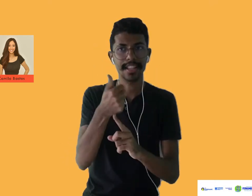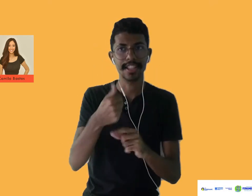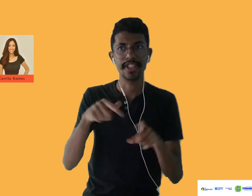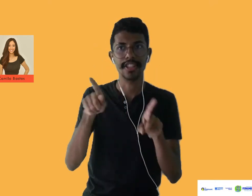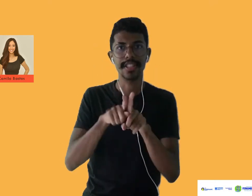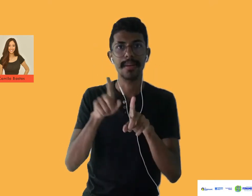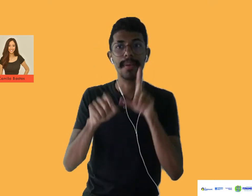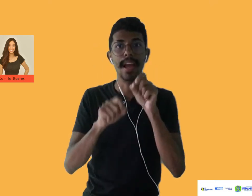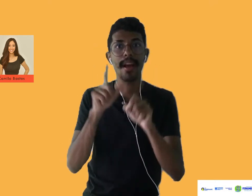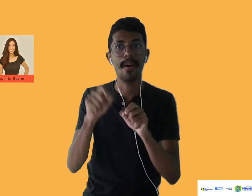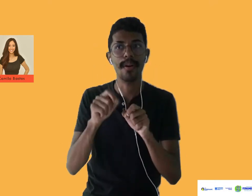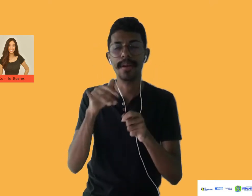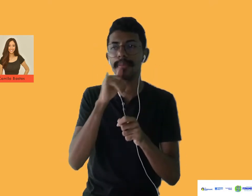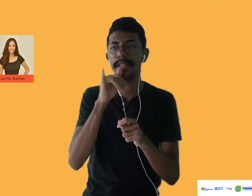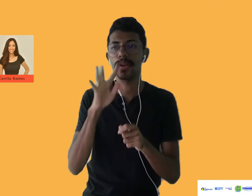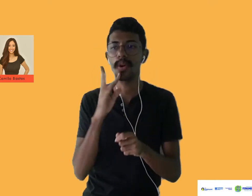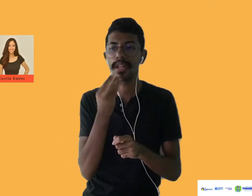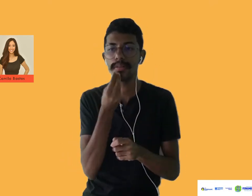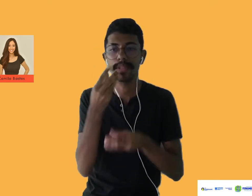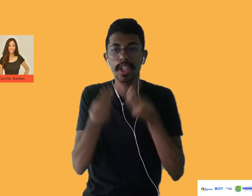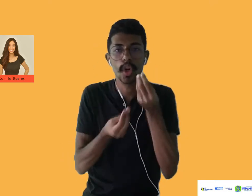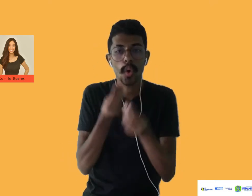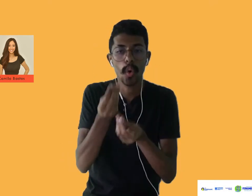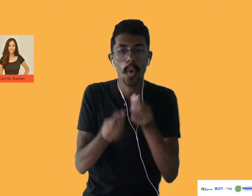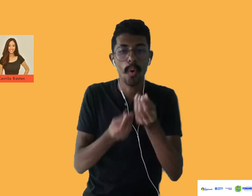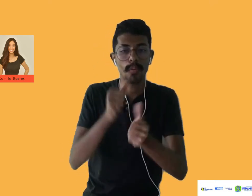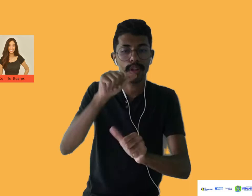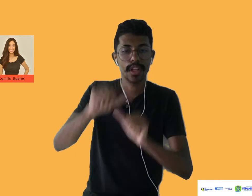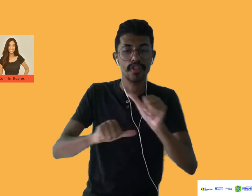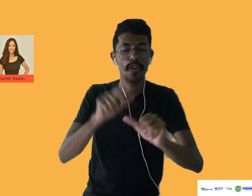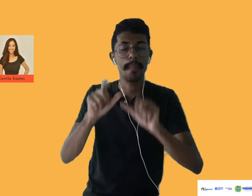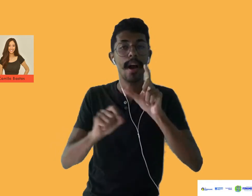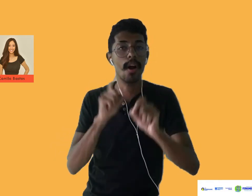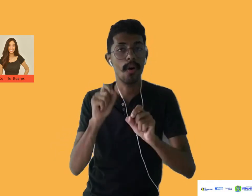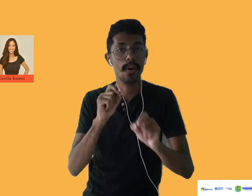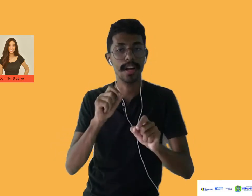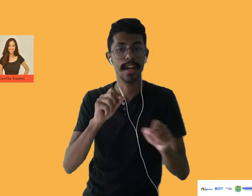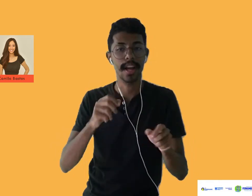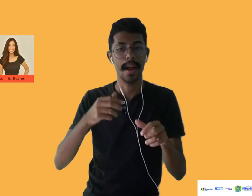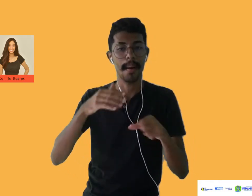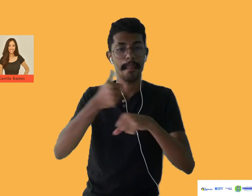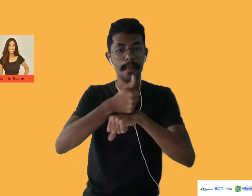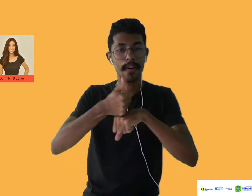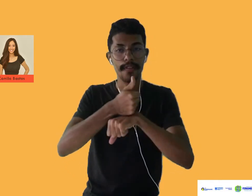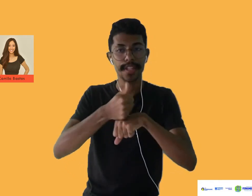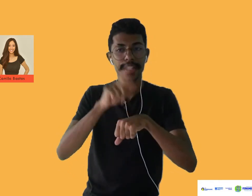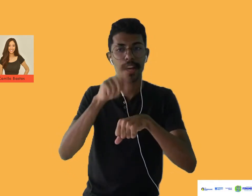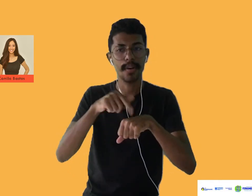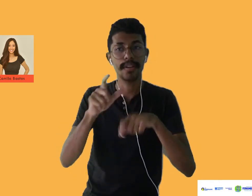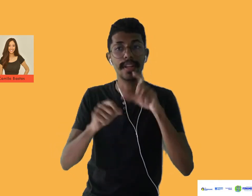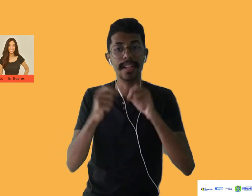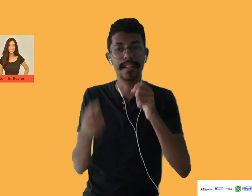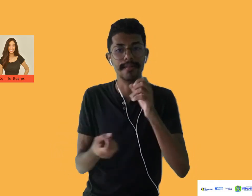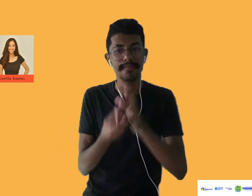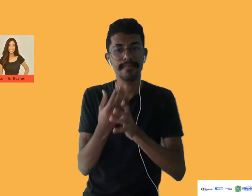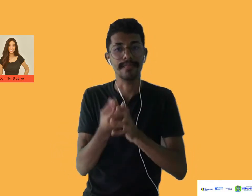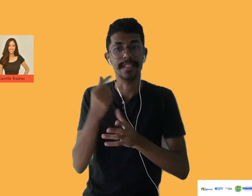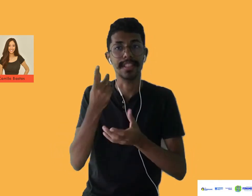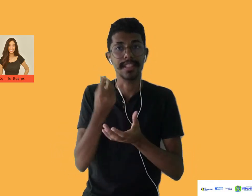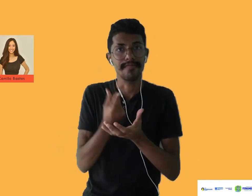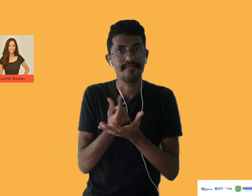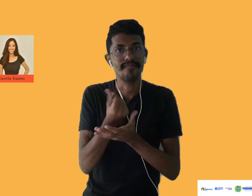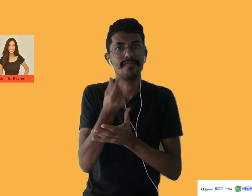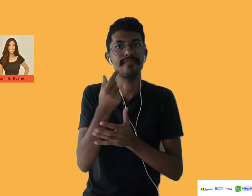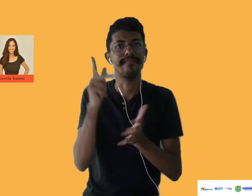também um conhecimento como transformar essa profissão em geradora de renda de fato. Sim. E aí,